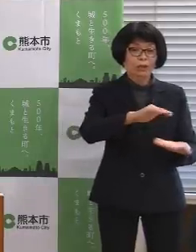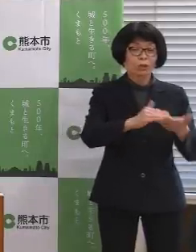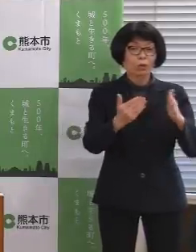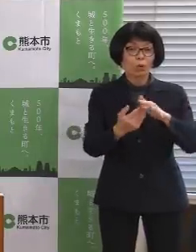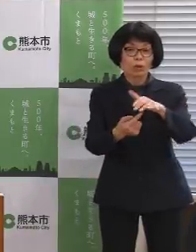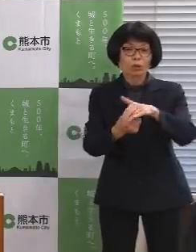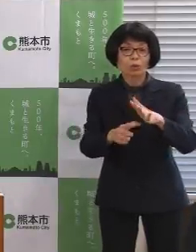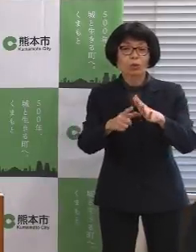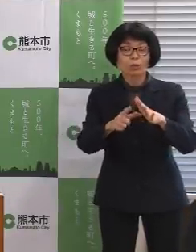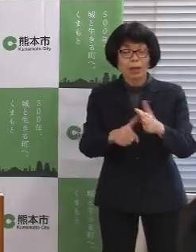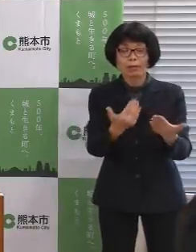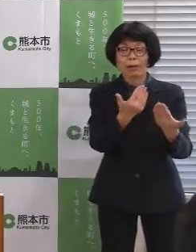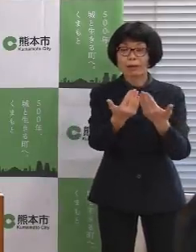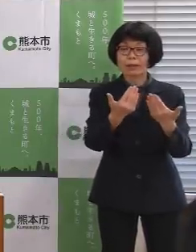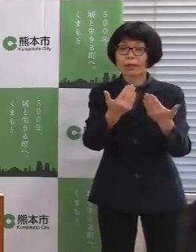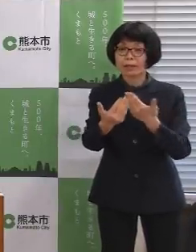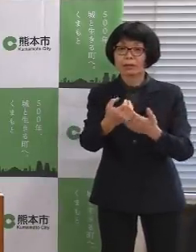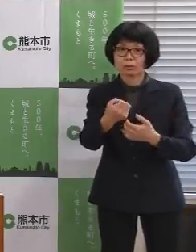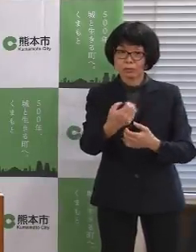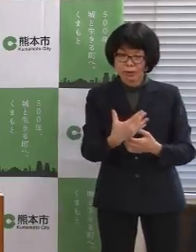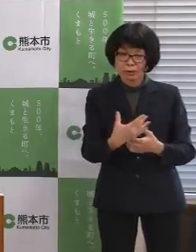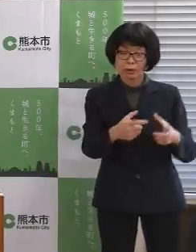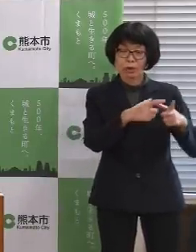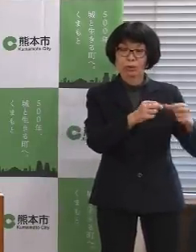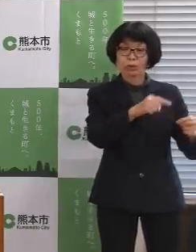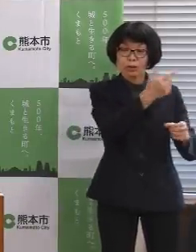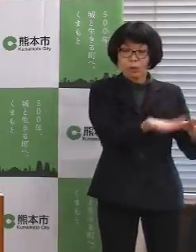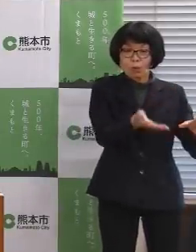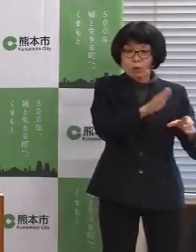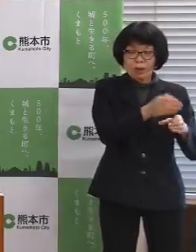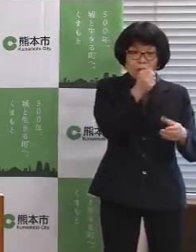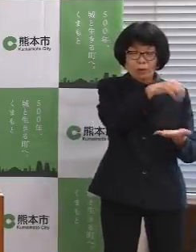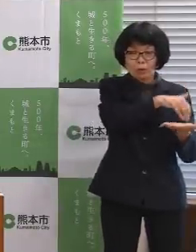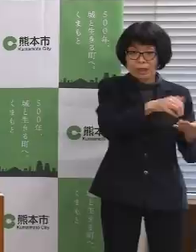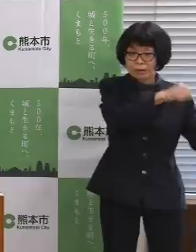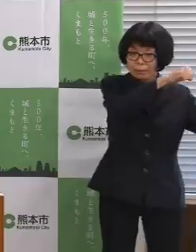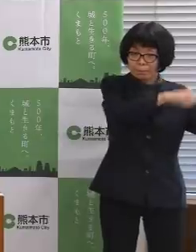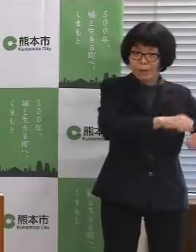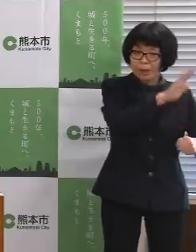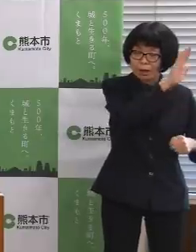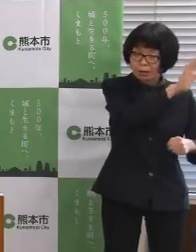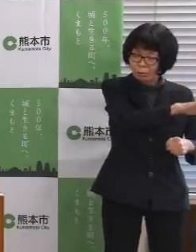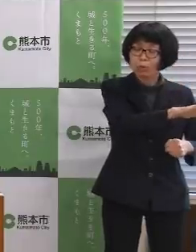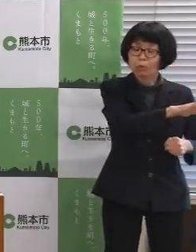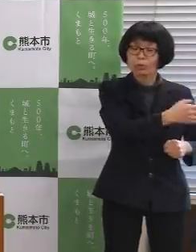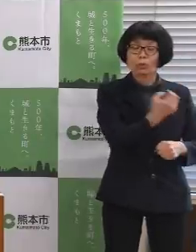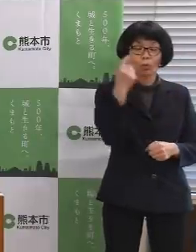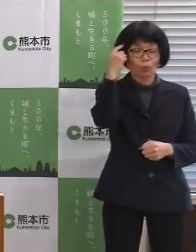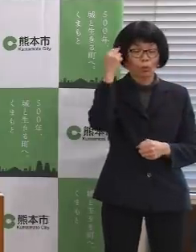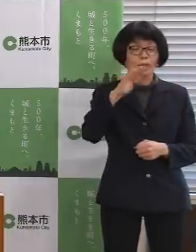給付時期を言っても、うん、もちろん国の補正予算も取った上ですけど、なんか目標が